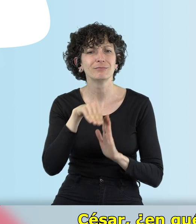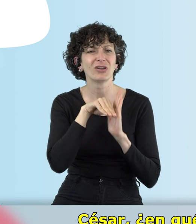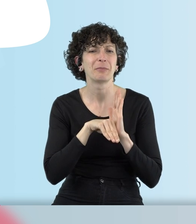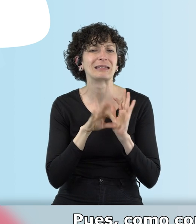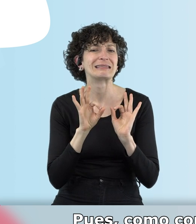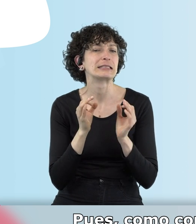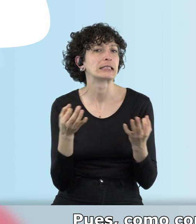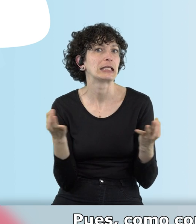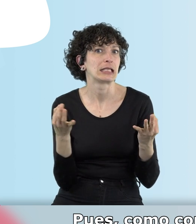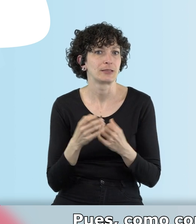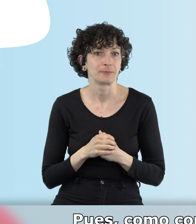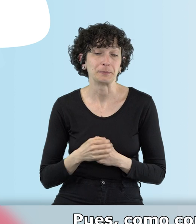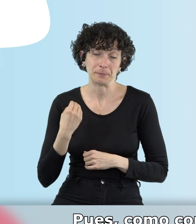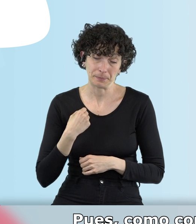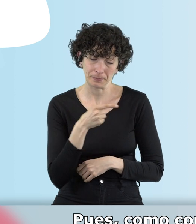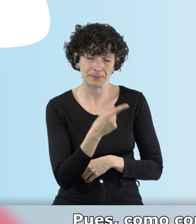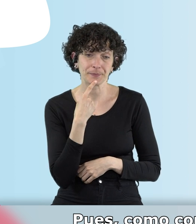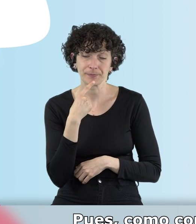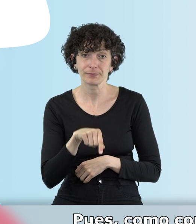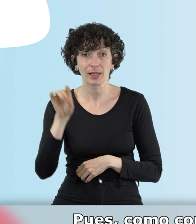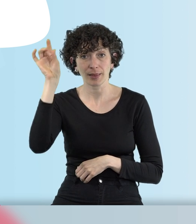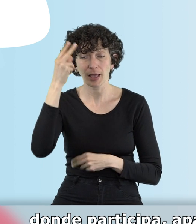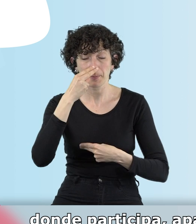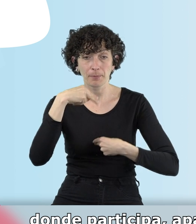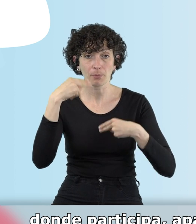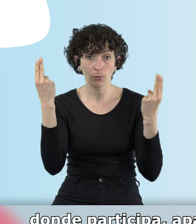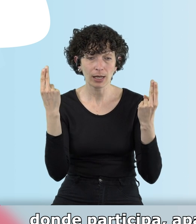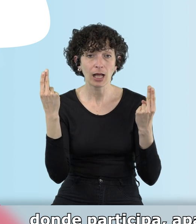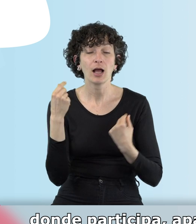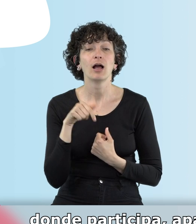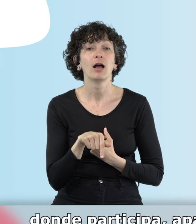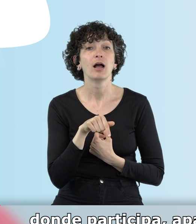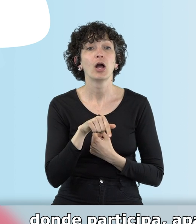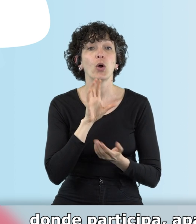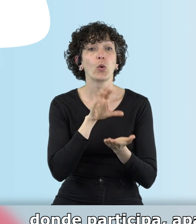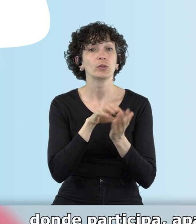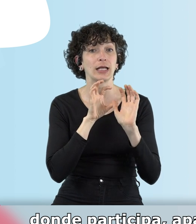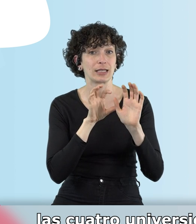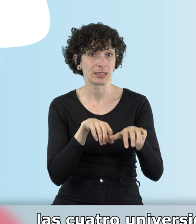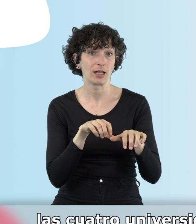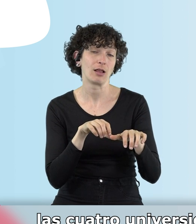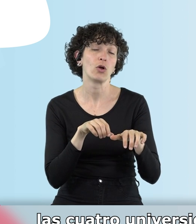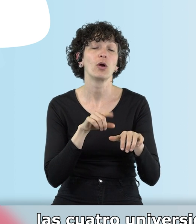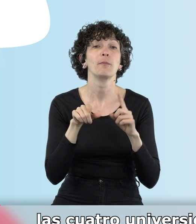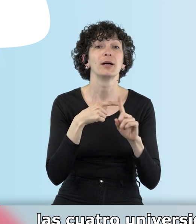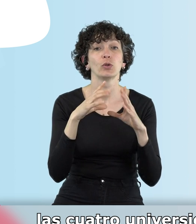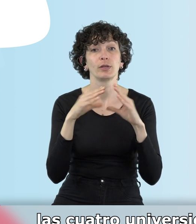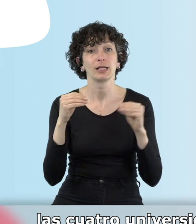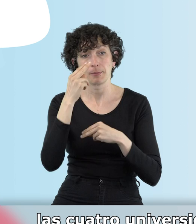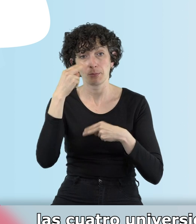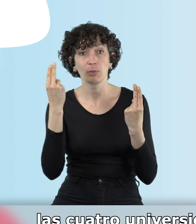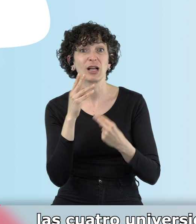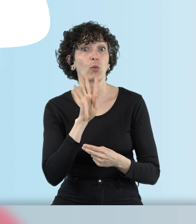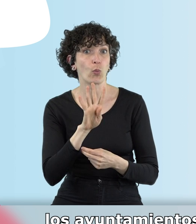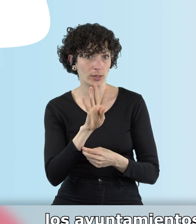este programa? Pues como comentabas, es una iniciativa pública donde participa, aparte de la Junta de Castilla y León, las cuatro universidades públicas